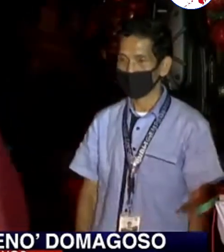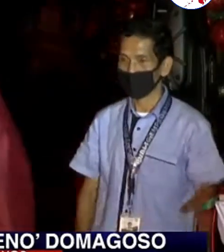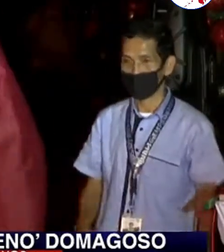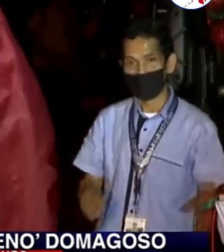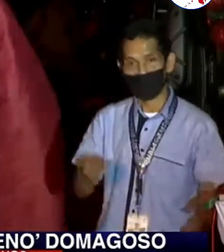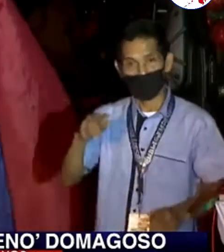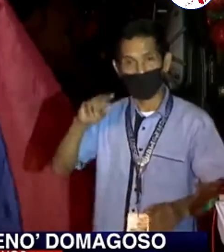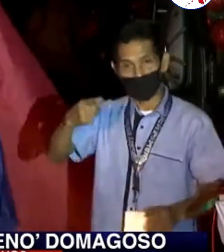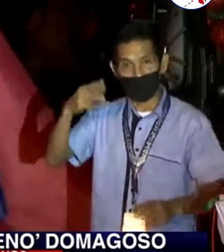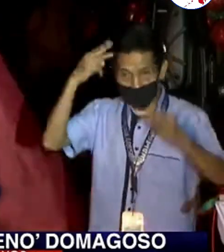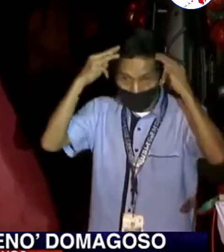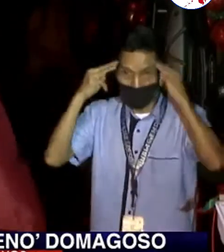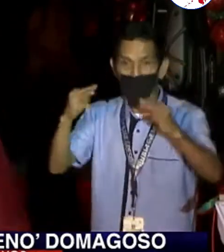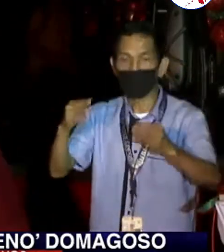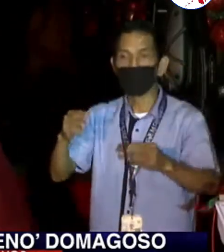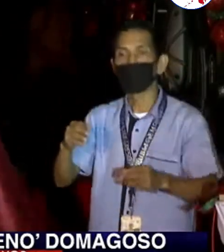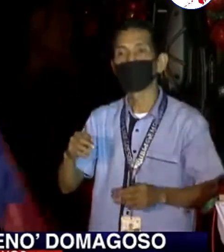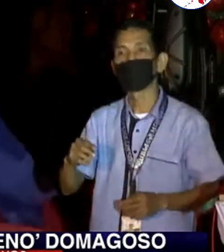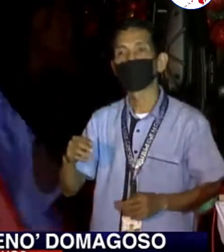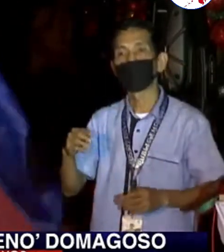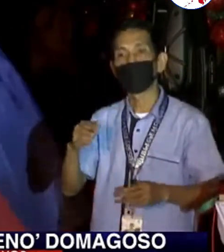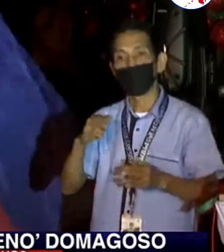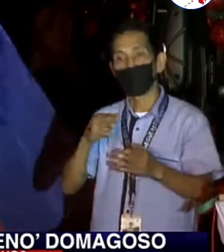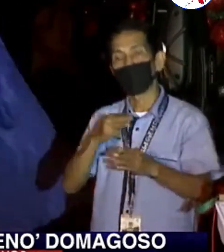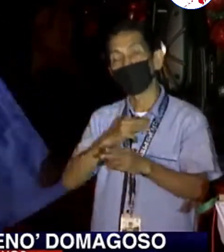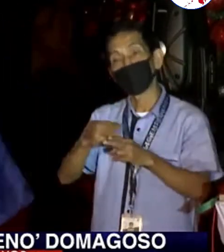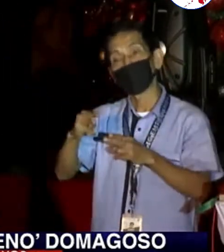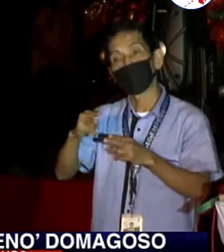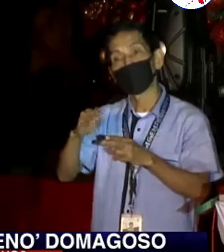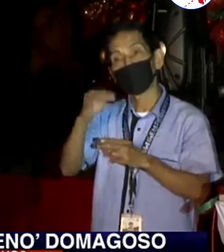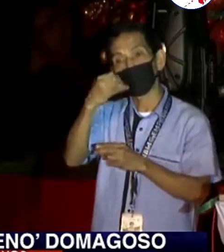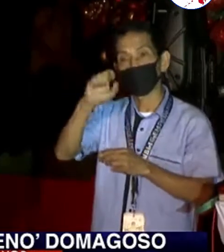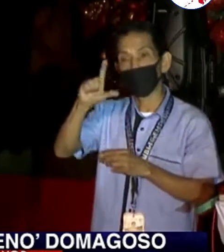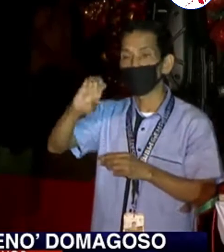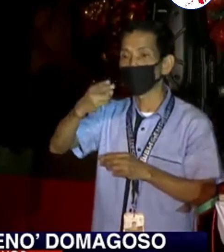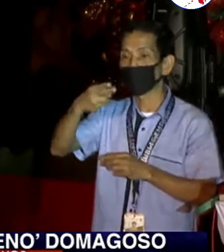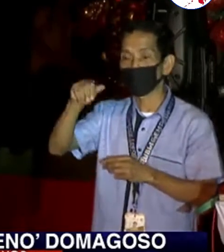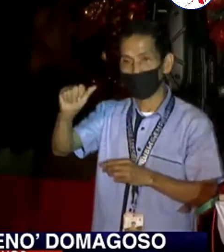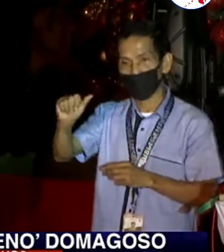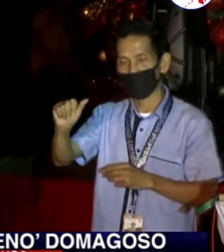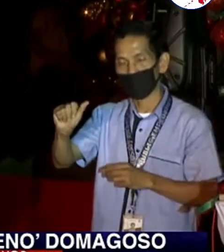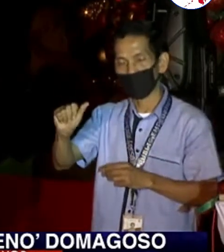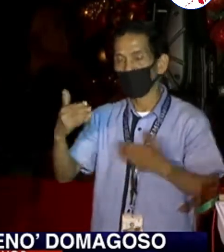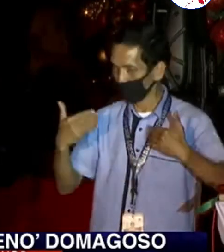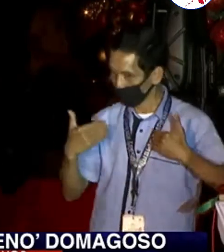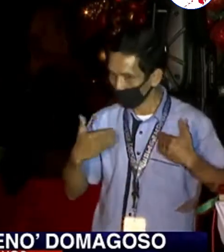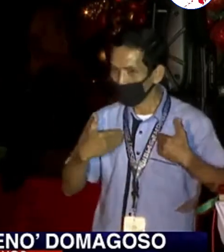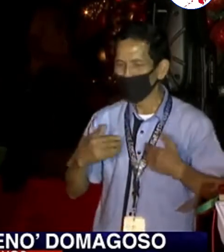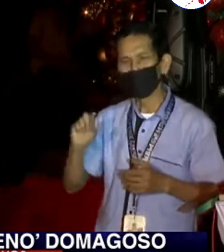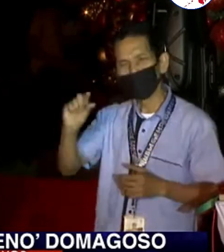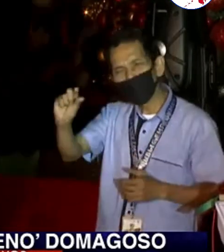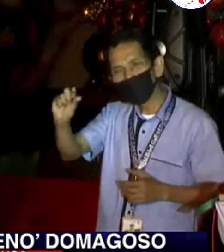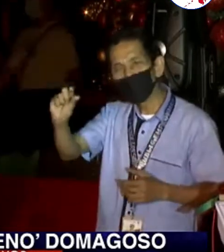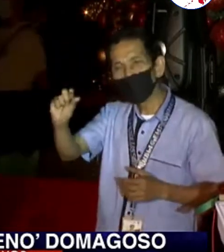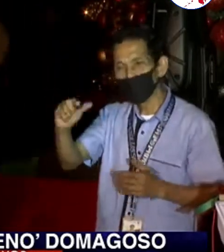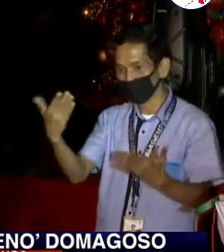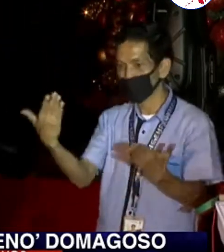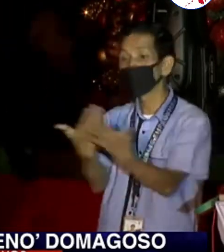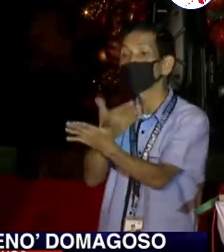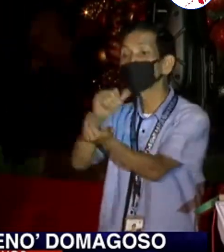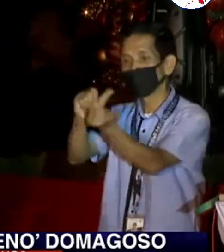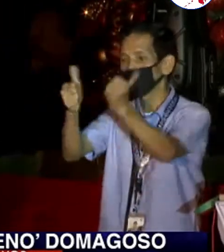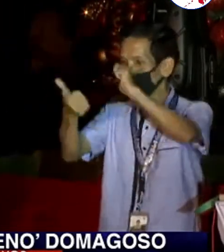at kay Vice Mayor at kay Majority Floor Leader Joel Chua na meron akong konting